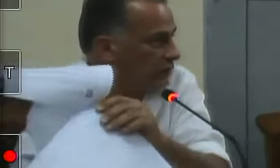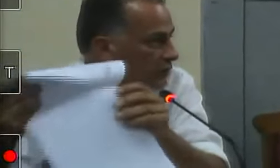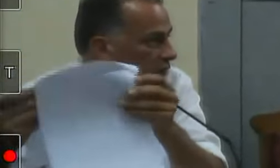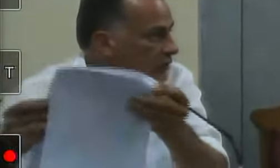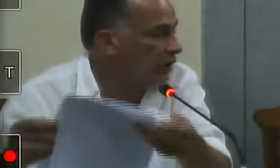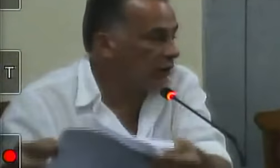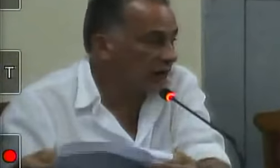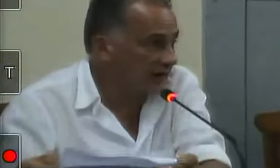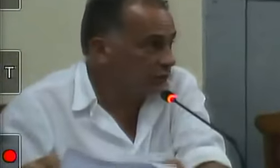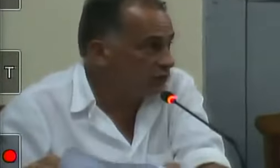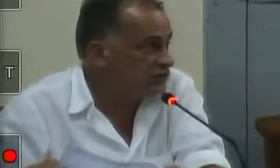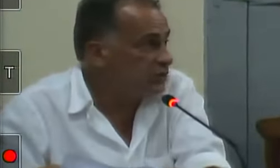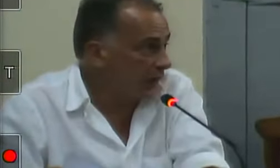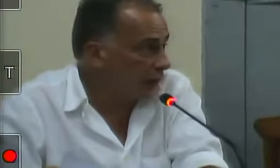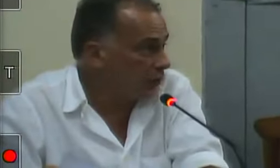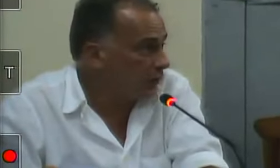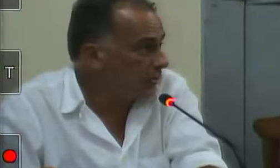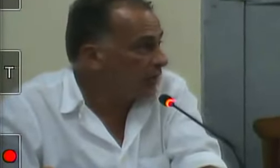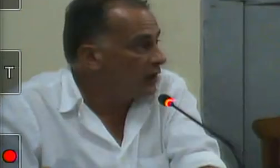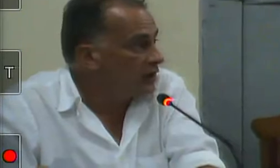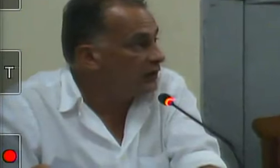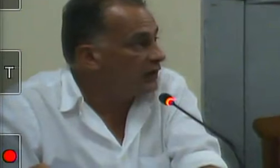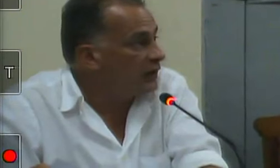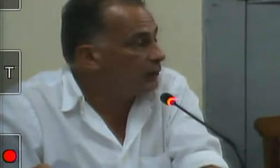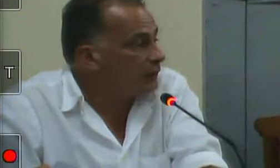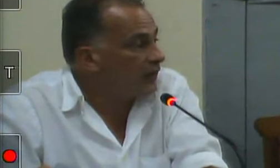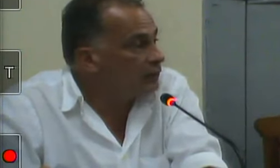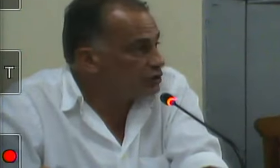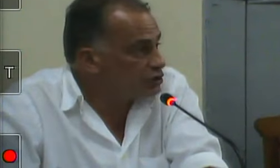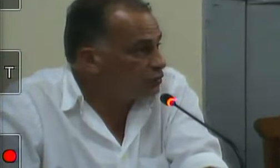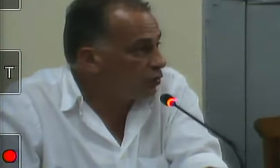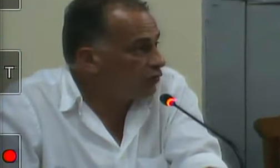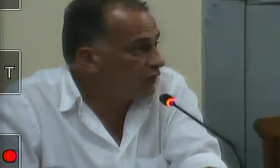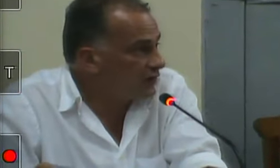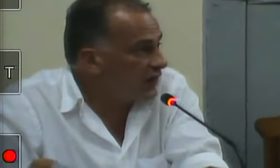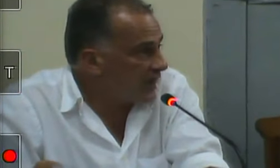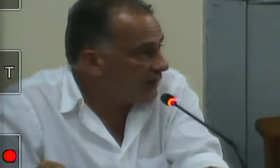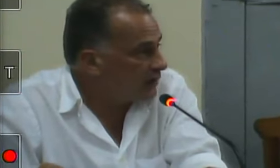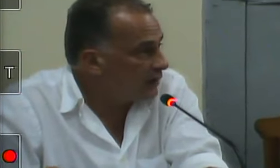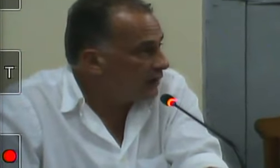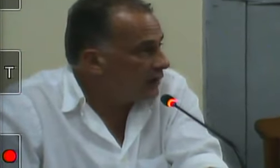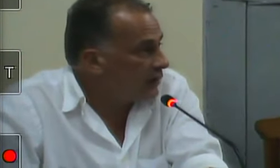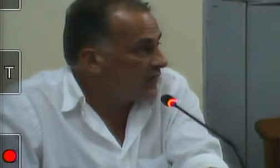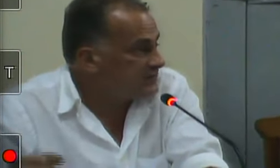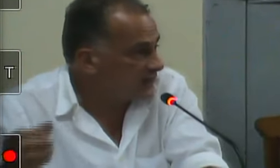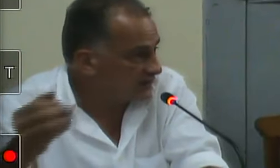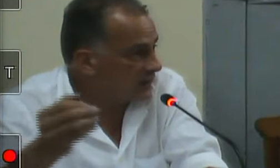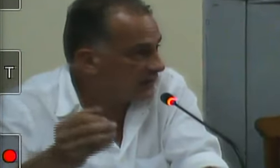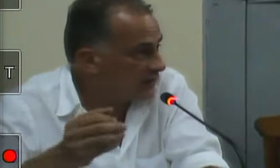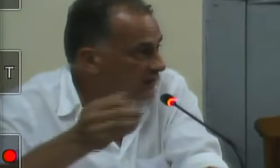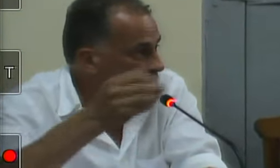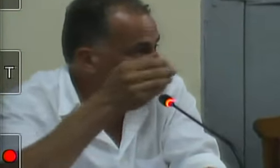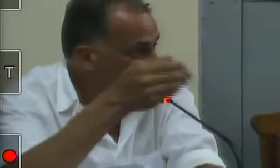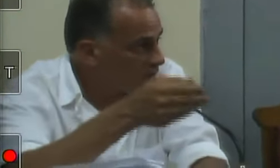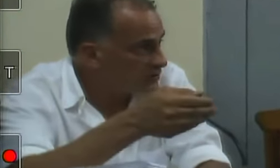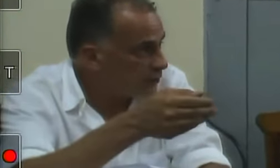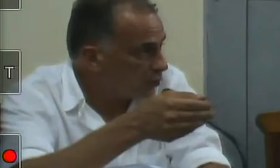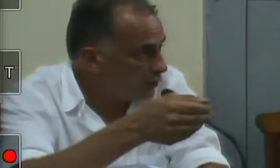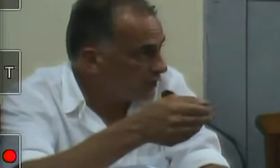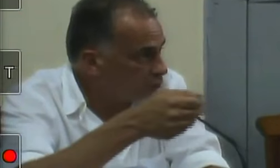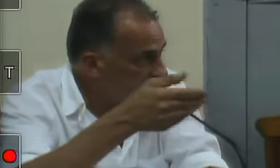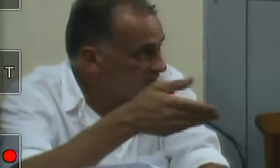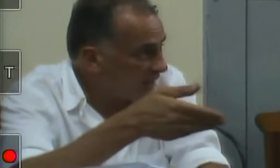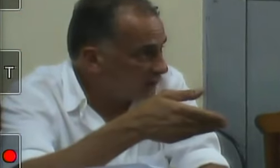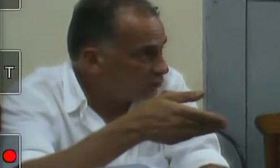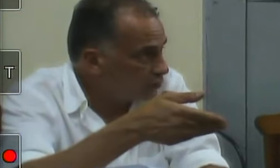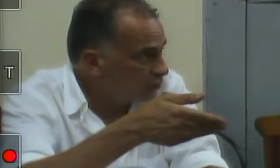Saúde? Não. Não, é uma lei municipal que permitiu conveniar a Secretaria de Segurança Pública